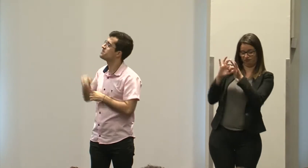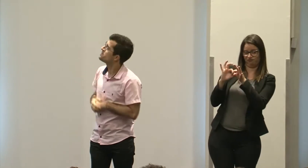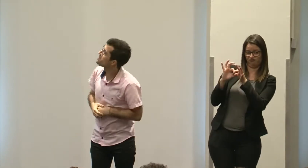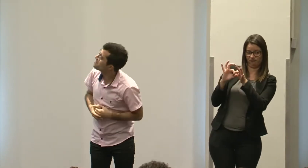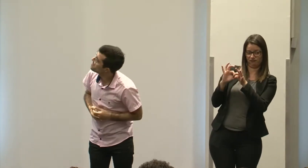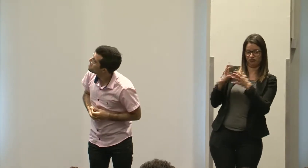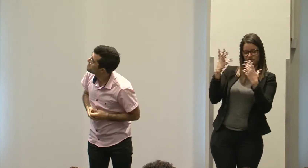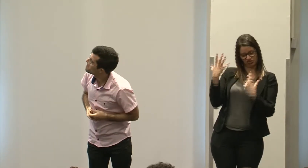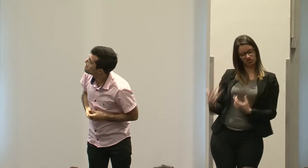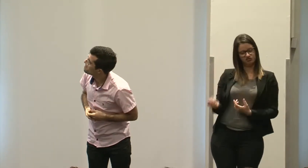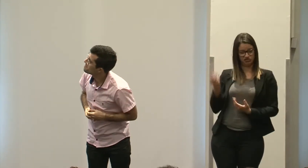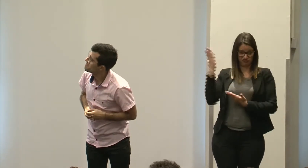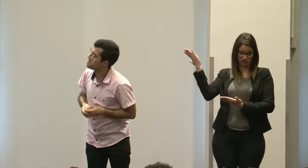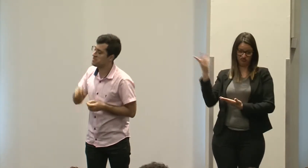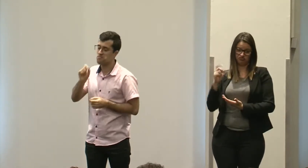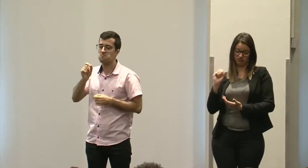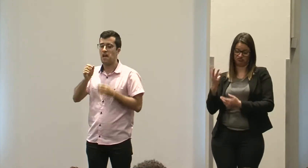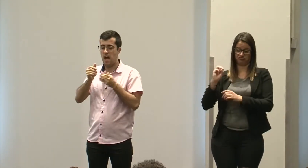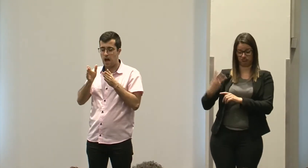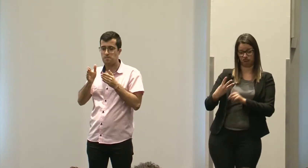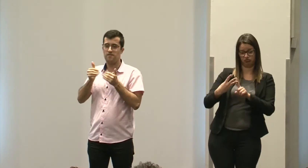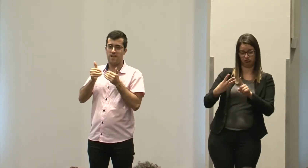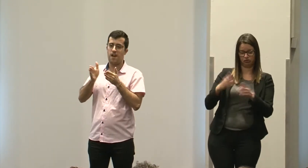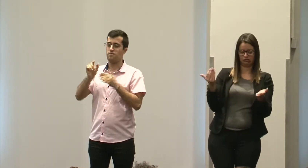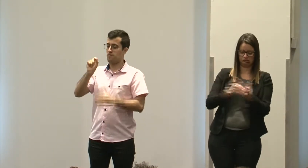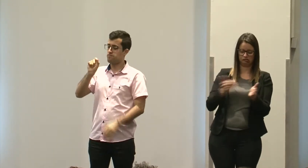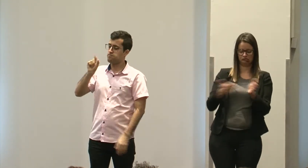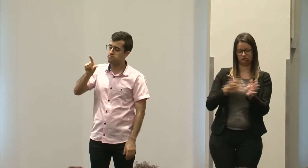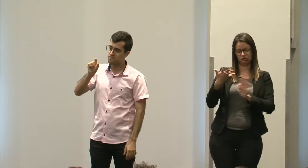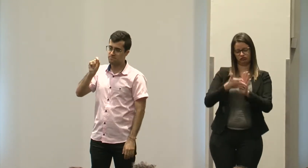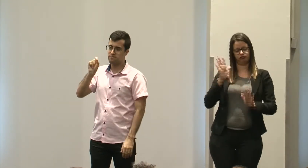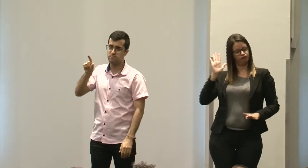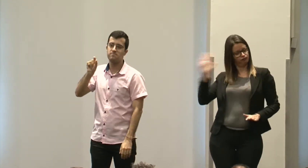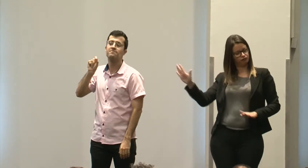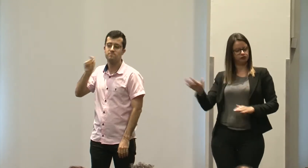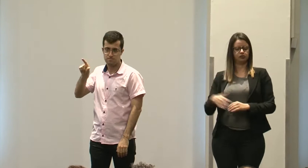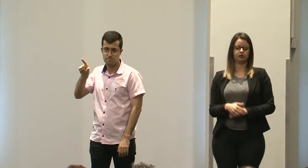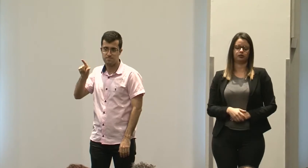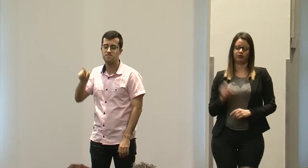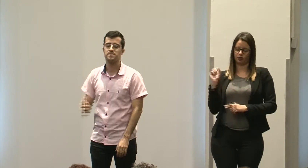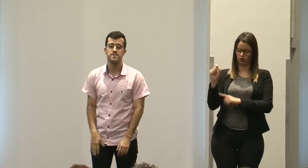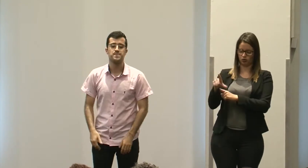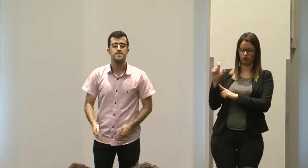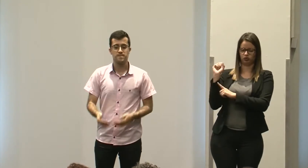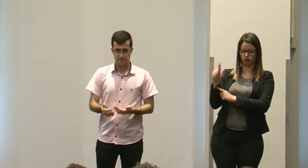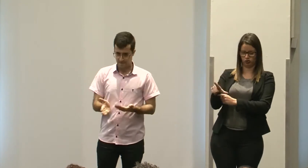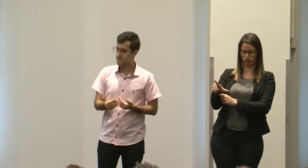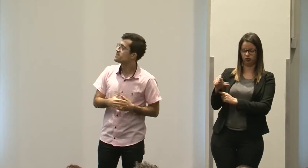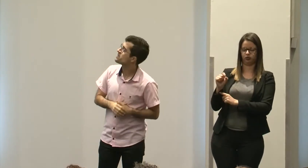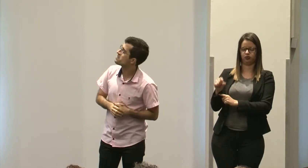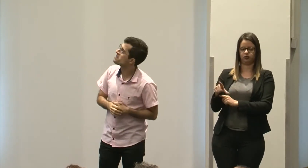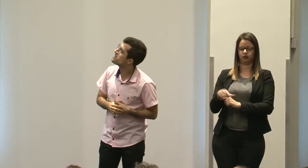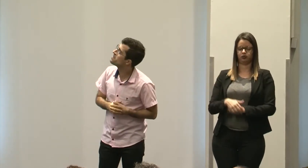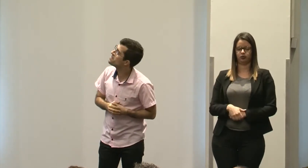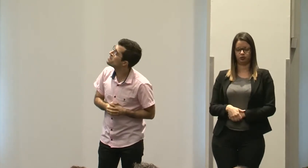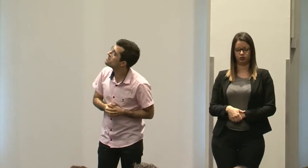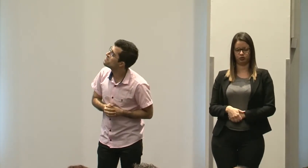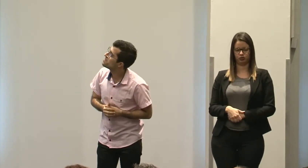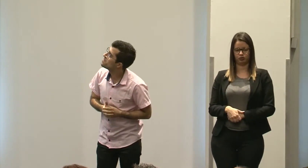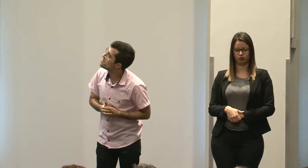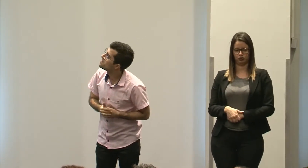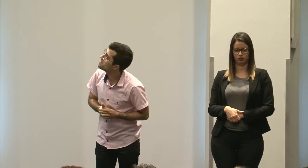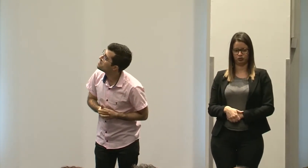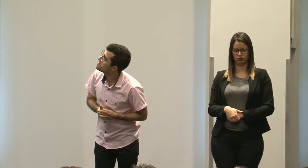E, portanto, ele encontra-se nessa categoria, nesse perfil de um sinal que sofre a reduplicação. Próximo,